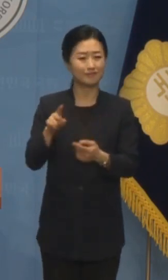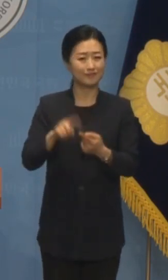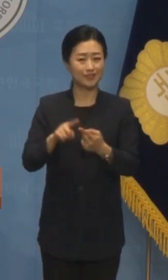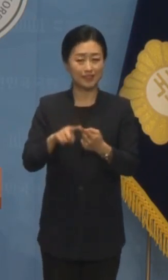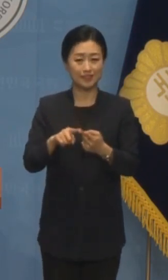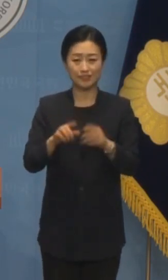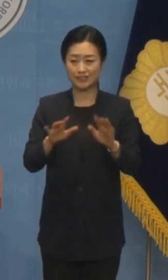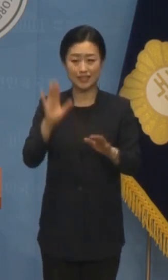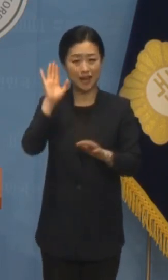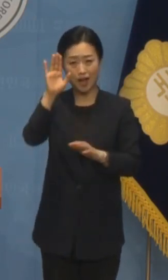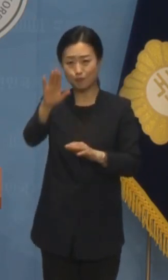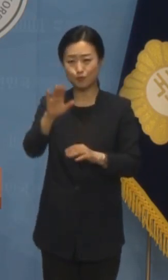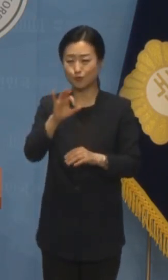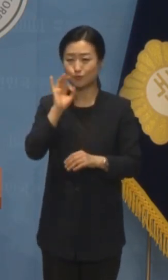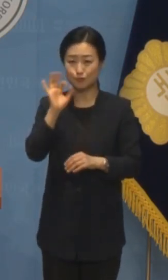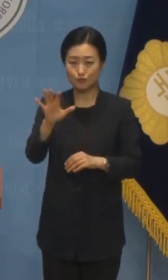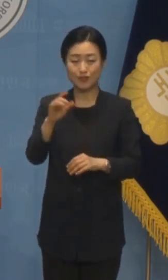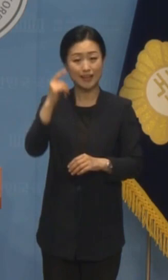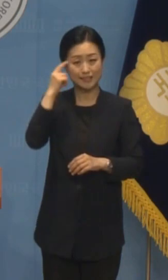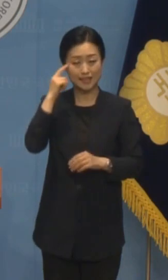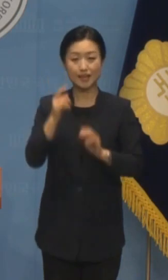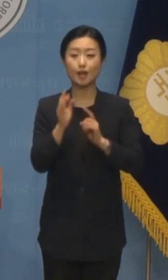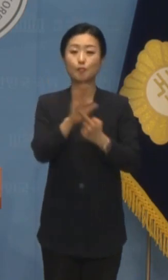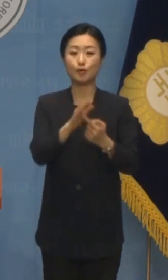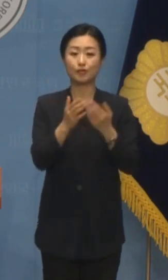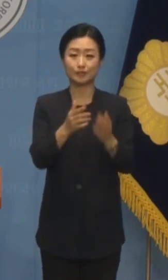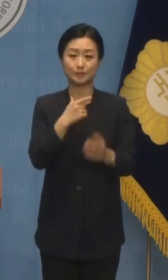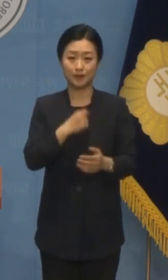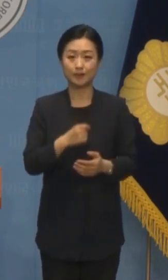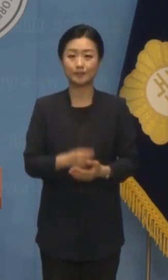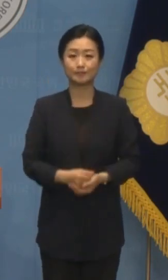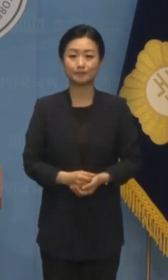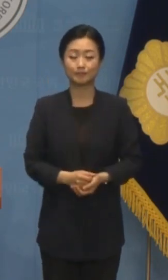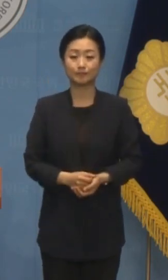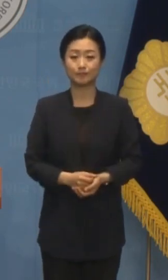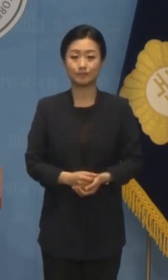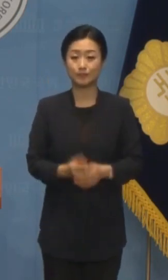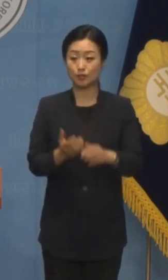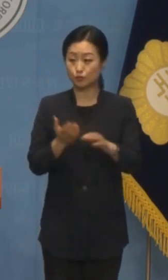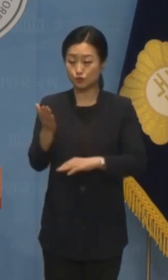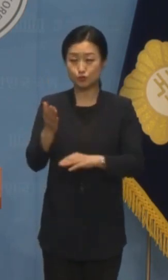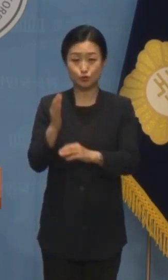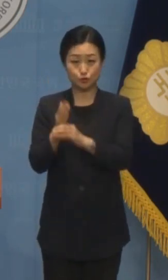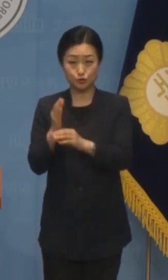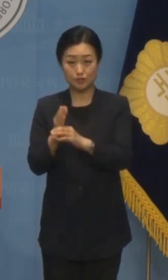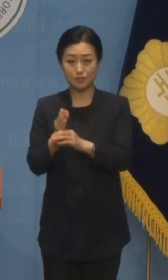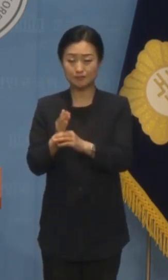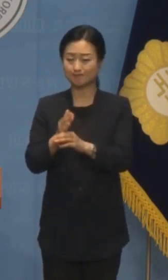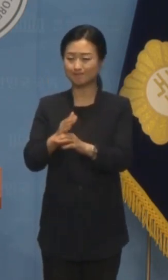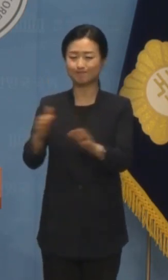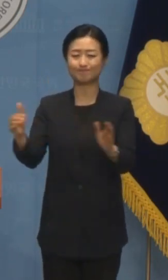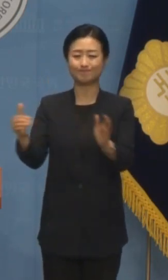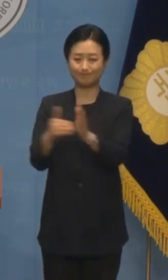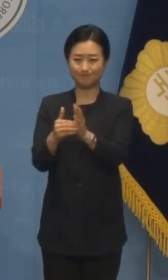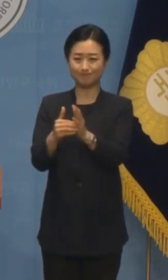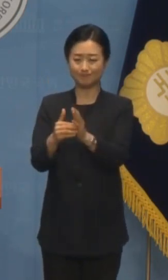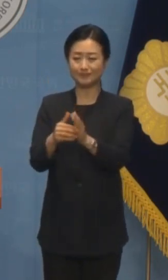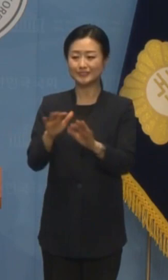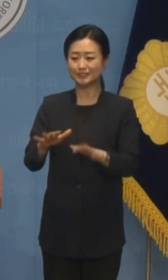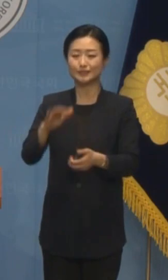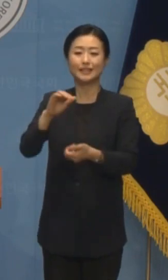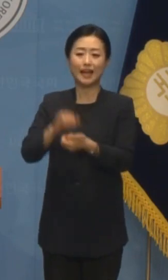활성화를 통해서 시정하고 보완하겠다는 의지의 표현입니다. 수출주도 성장 모델은 이미 오래전부터 한계와